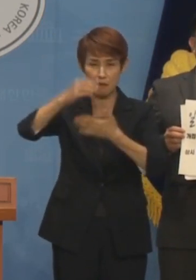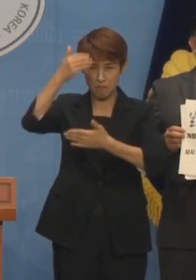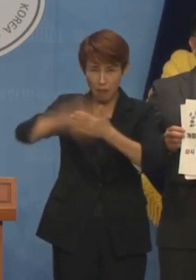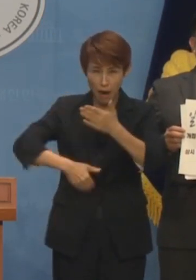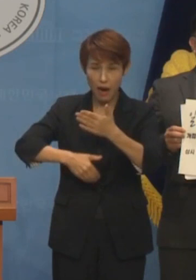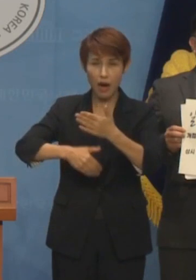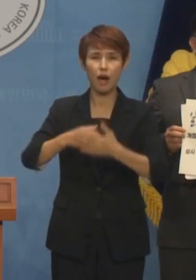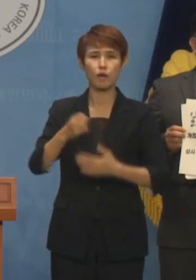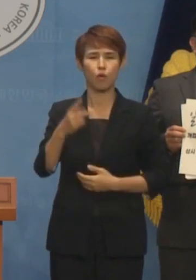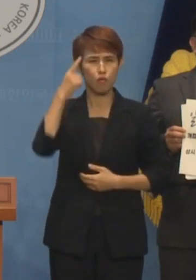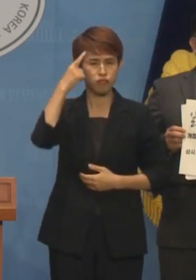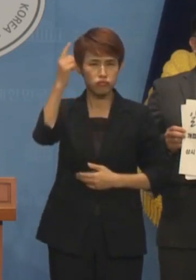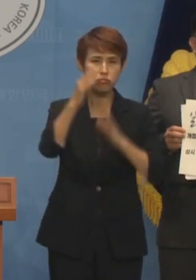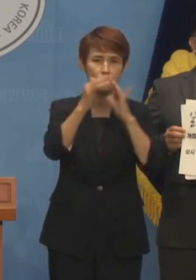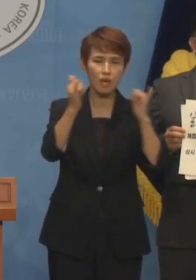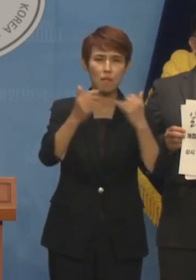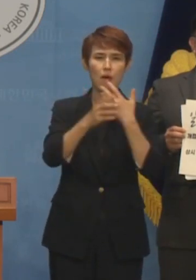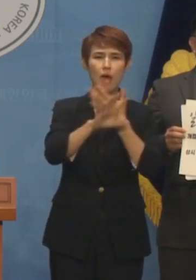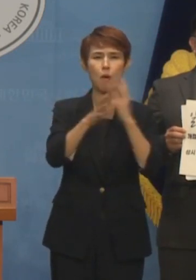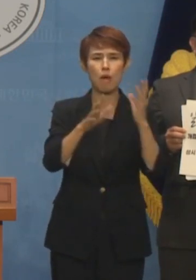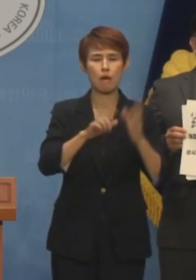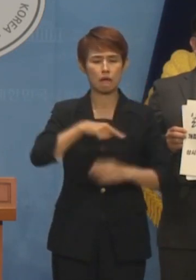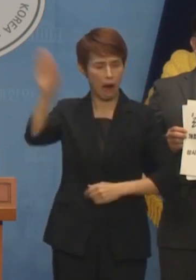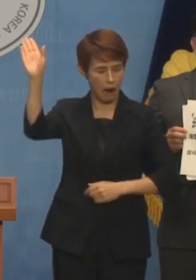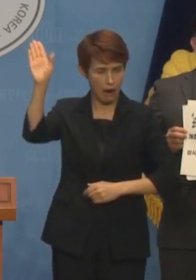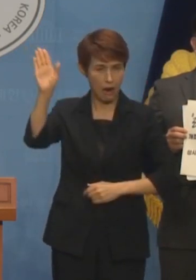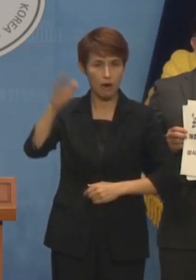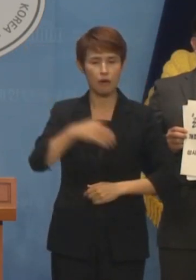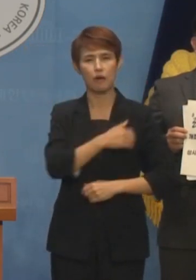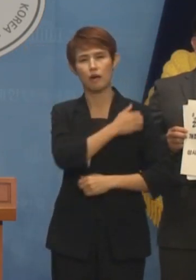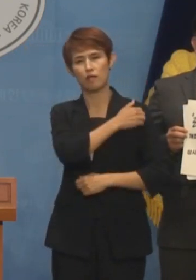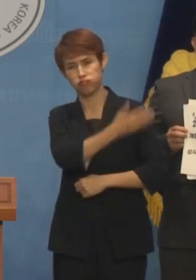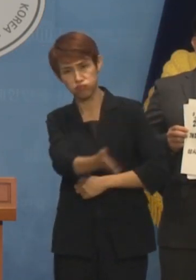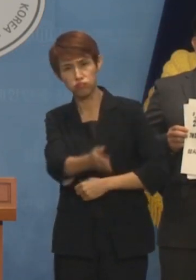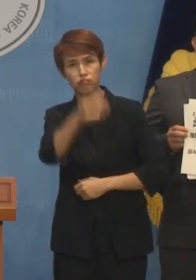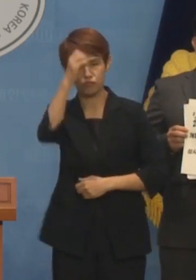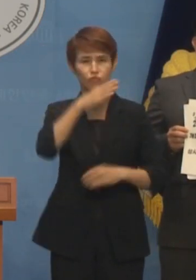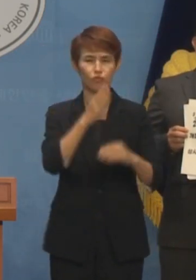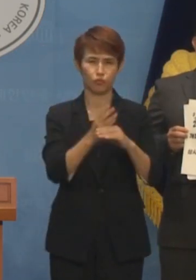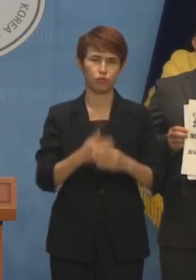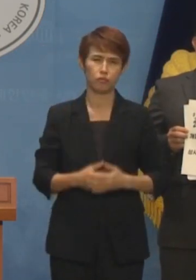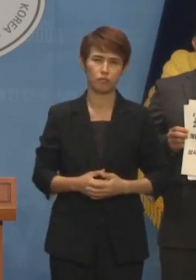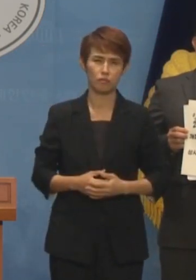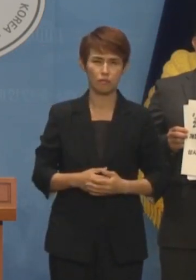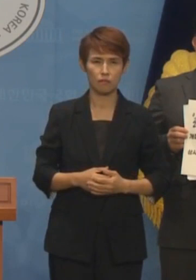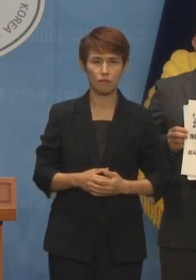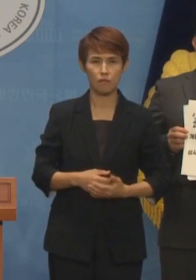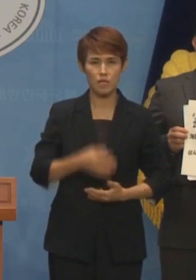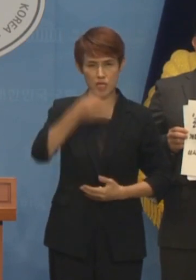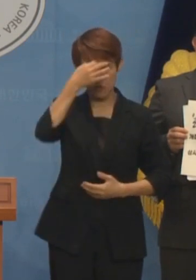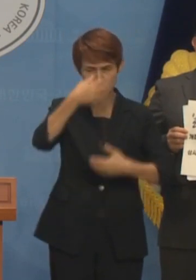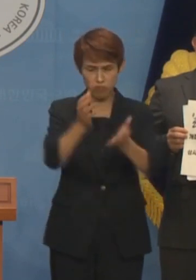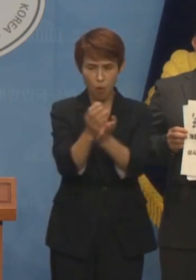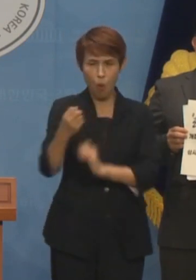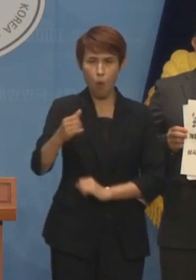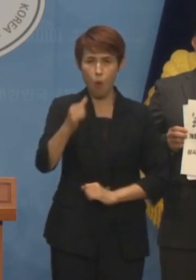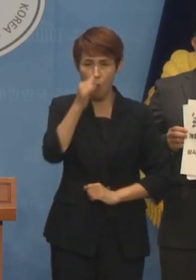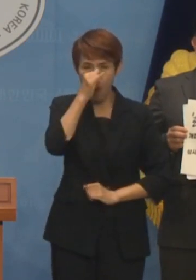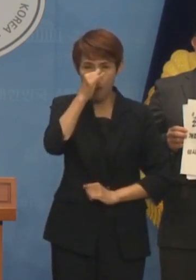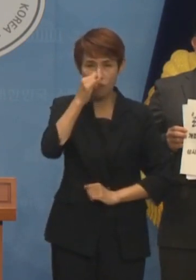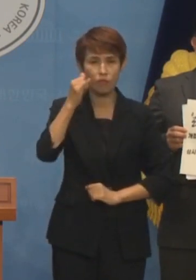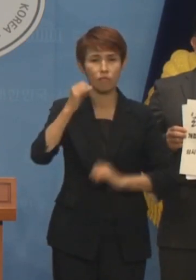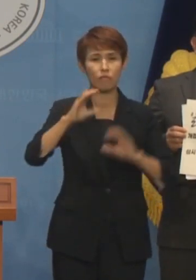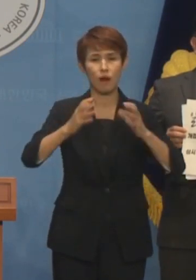해외로 빠져나가는데도 넋놓고 바라만 봅니다. 미국을 제외한 전 세계에서 기술력 있는 자국 플랫폼이 있는 유일한